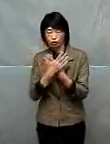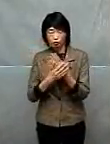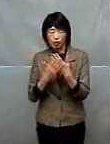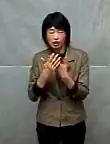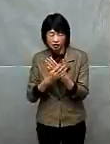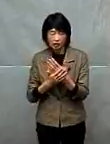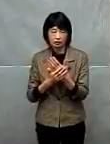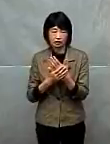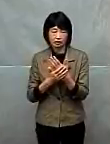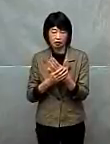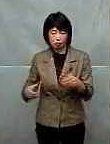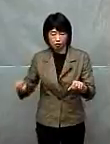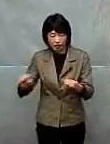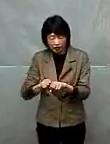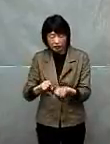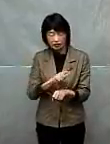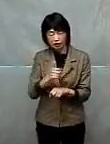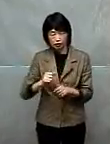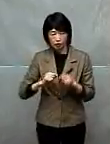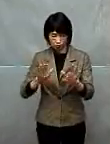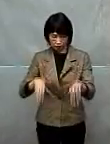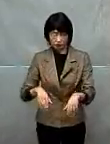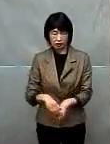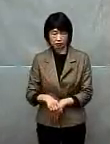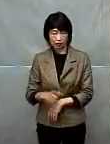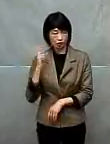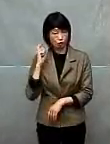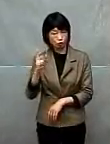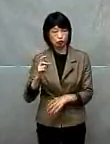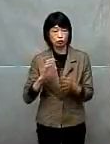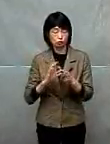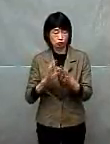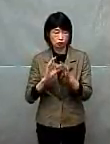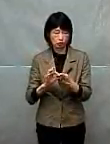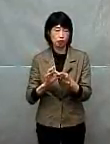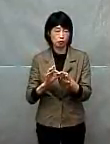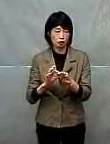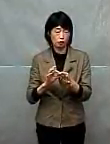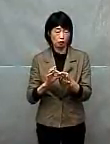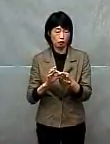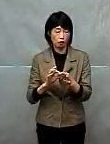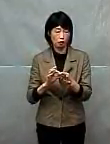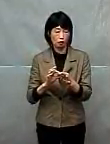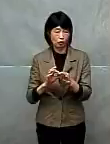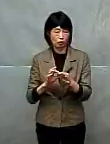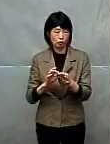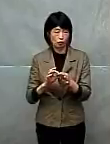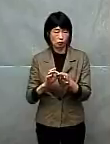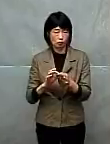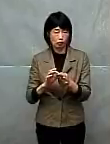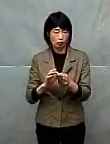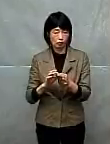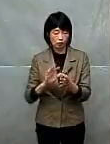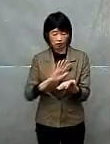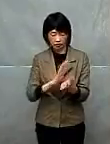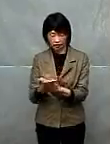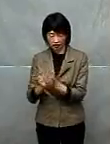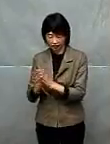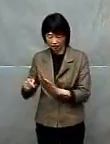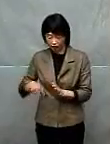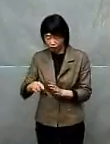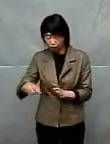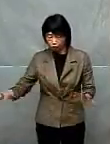ております。それから高速道路もですね、県境をつなぎたいという思いがありまして、そ